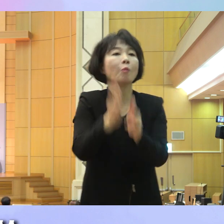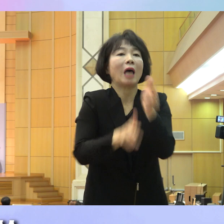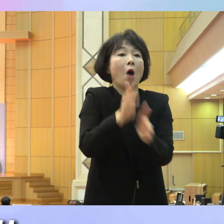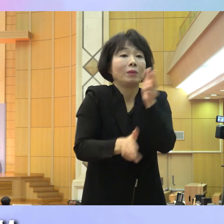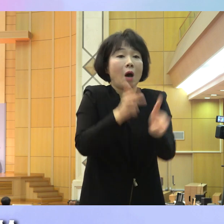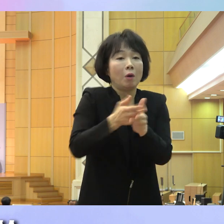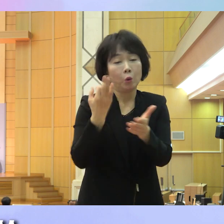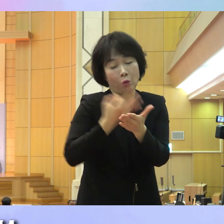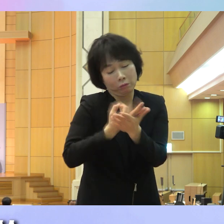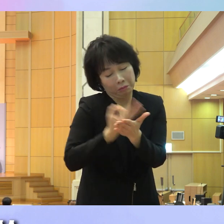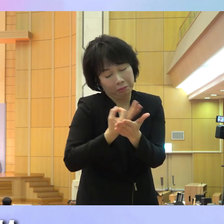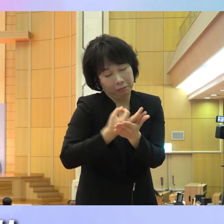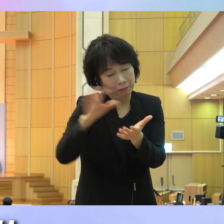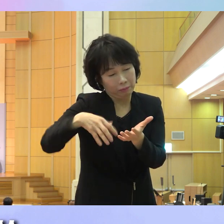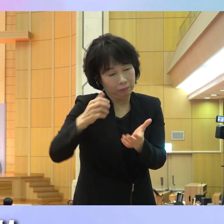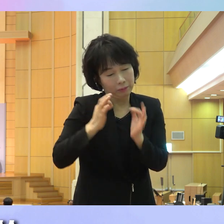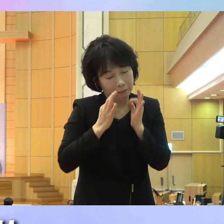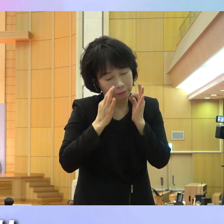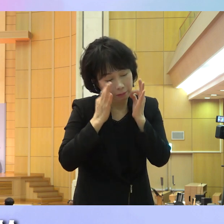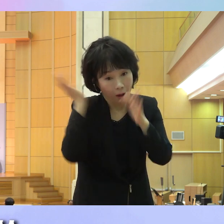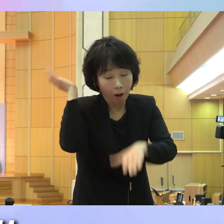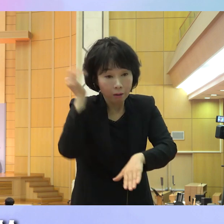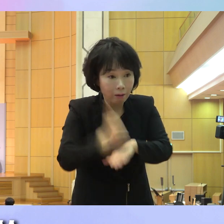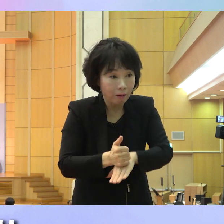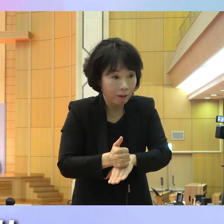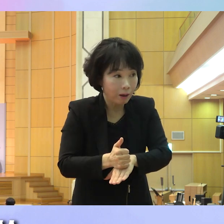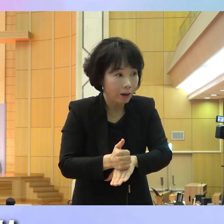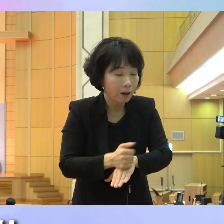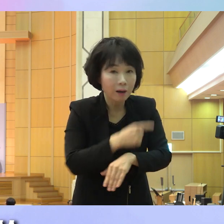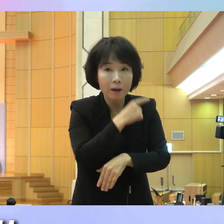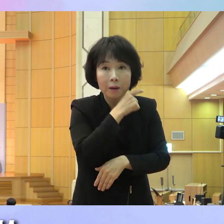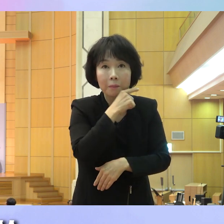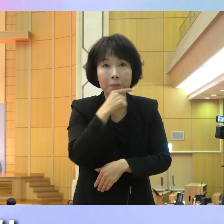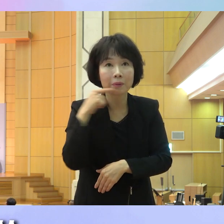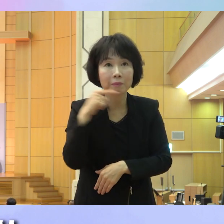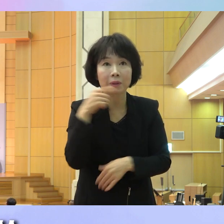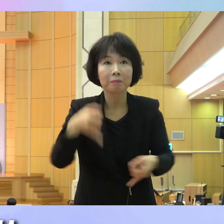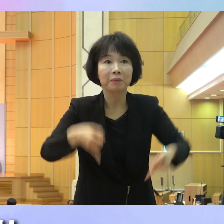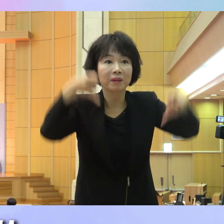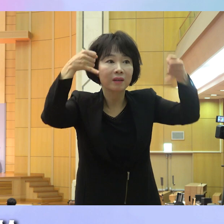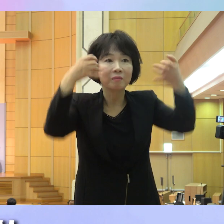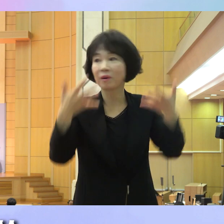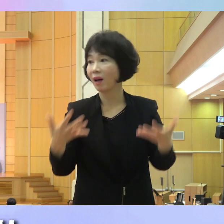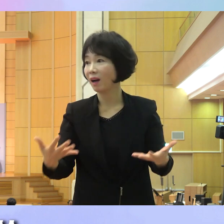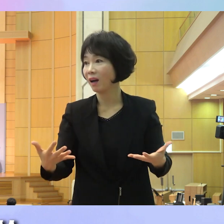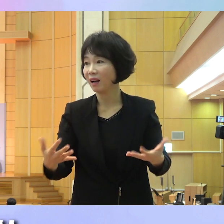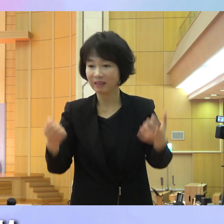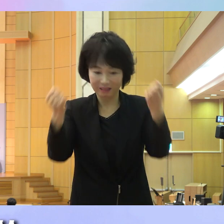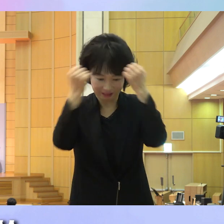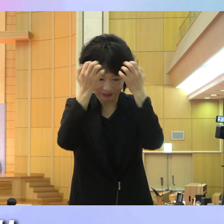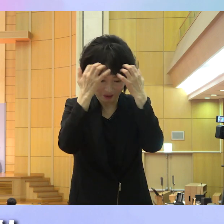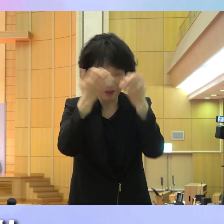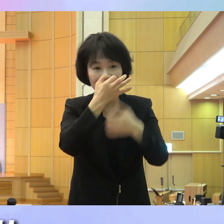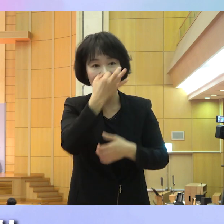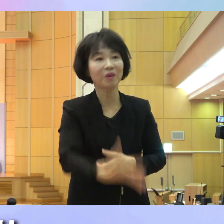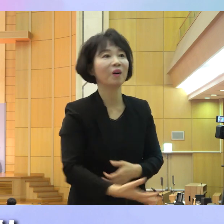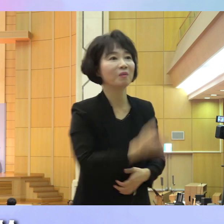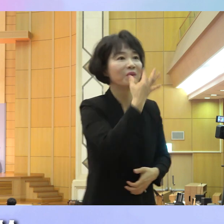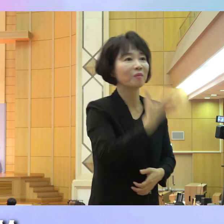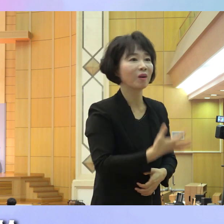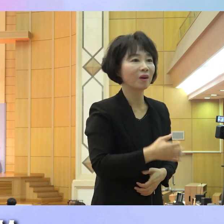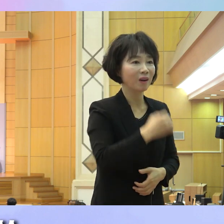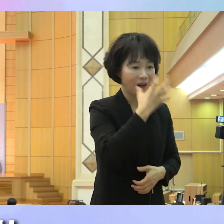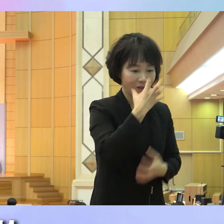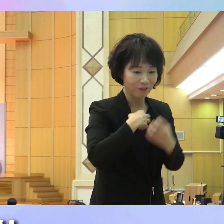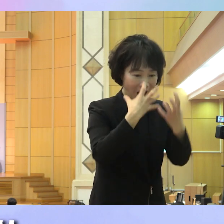남는 게 없네. 적자네. 그럼 뭐야? 고생만 한 거지. 이 남자는 장사요,